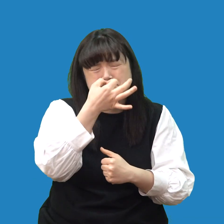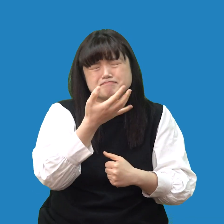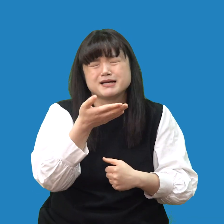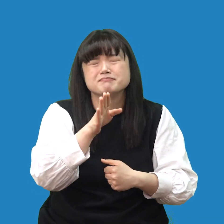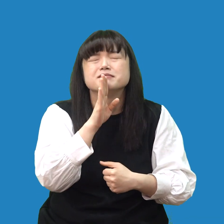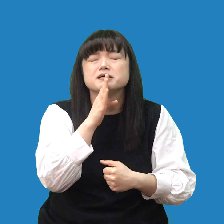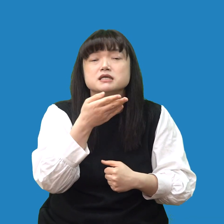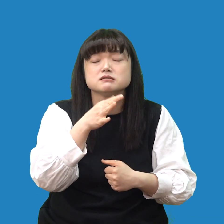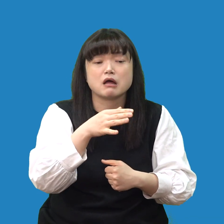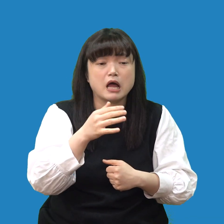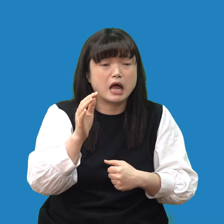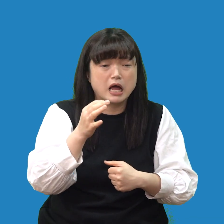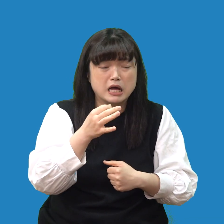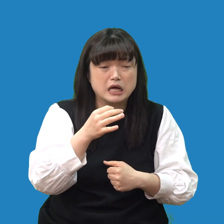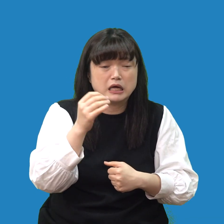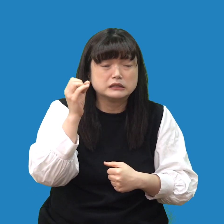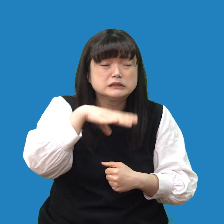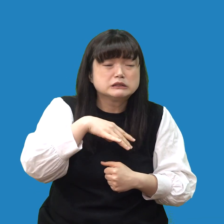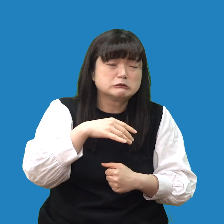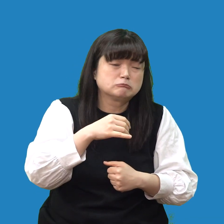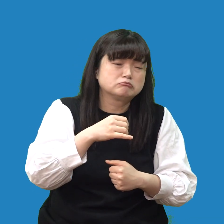힘들지만 안 하면 몸이 아픕니다.